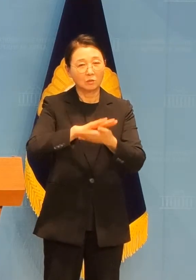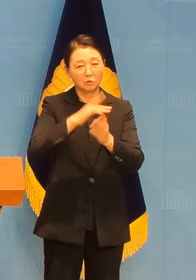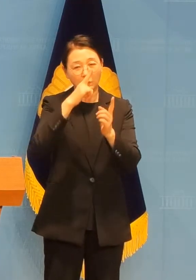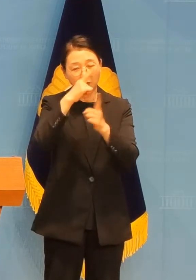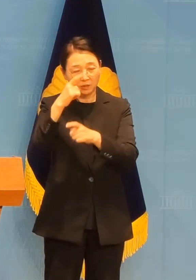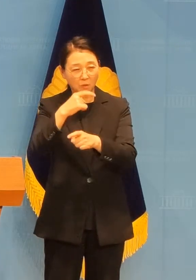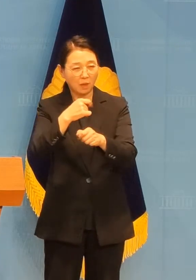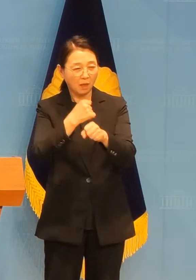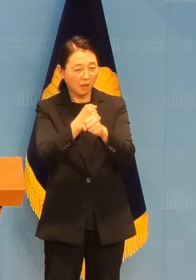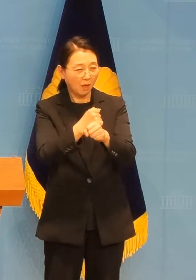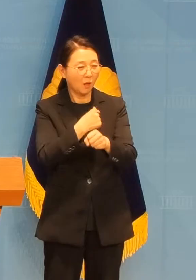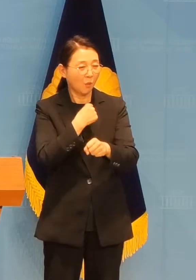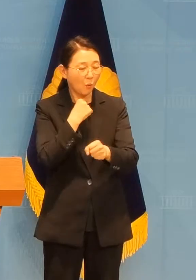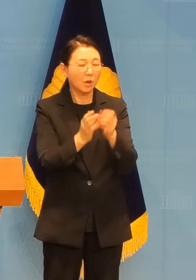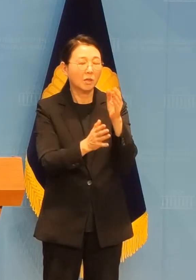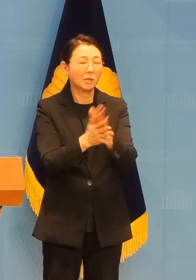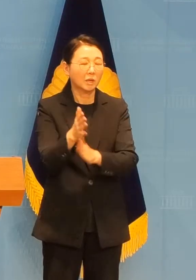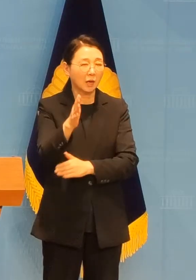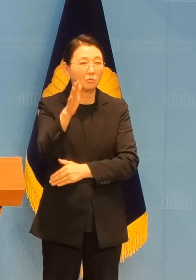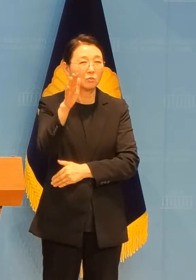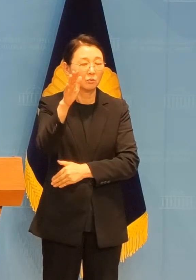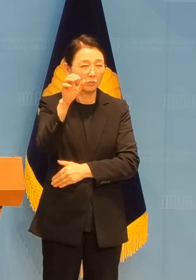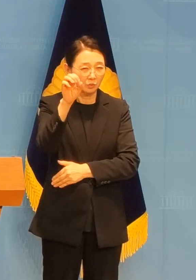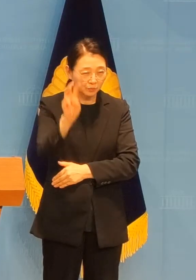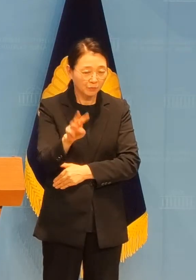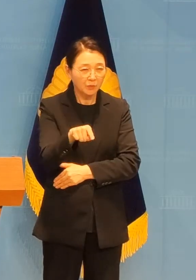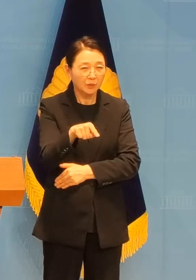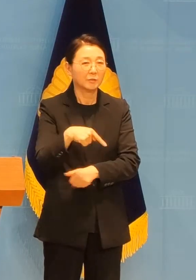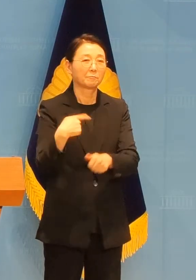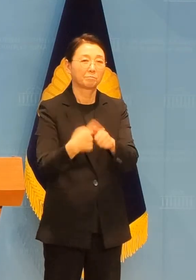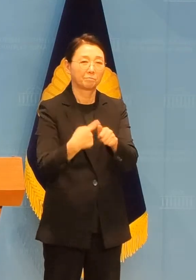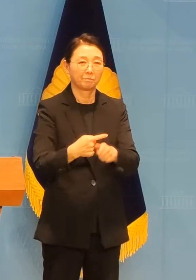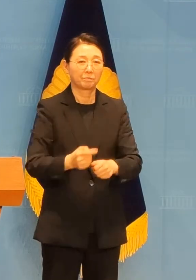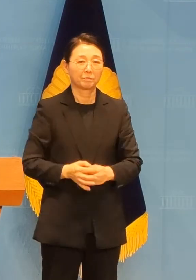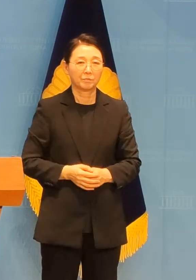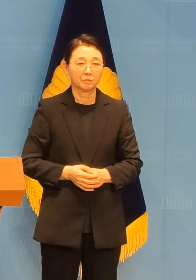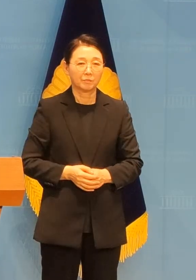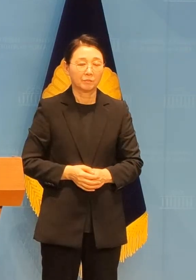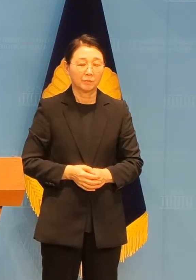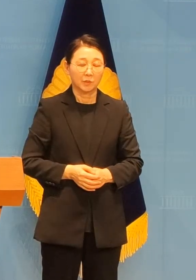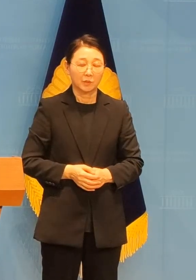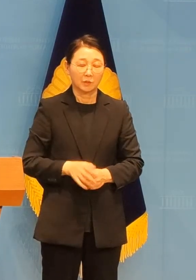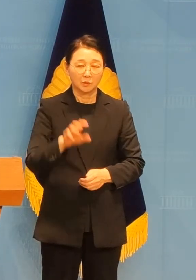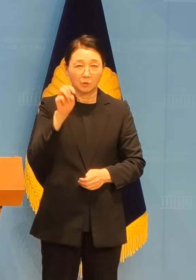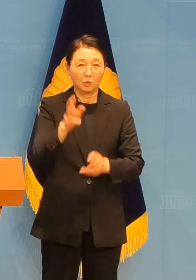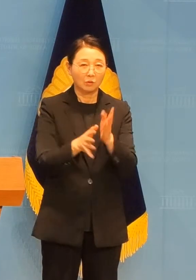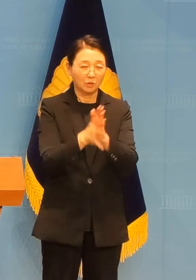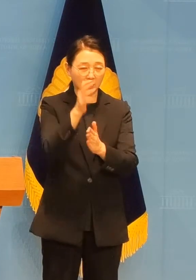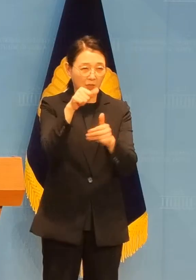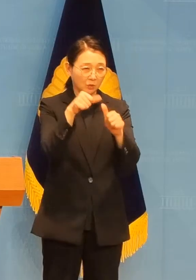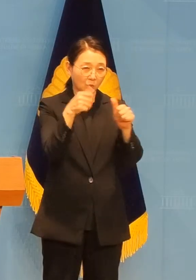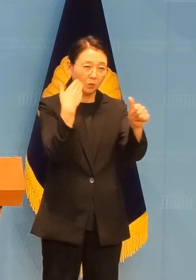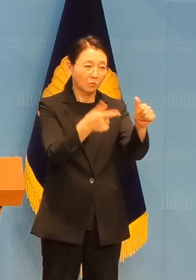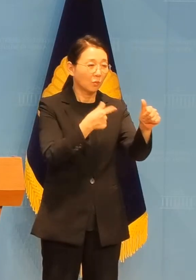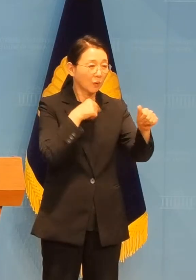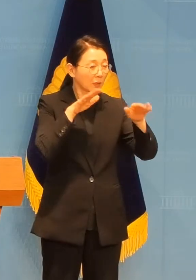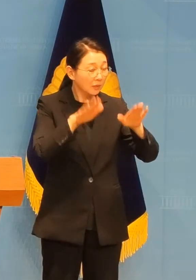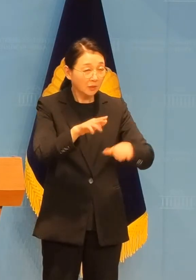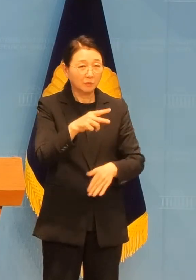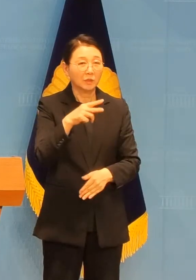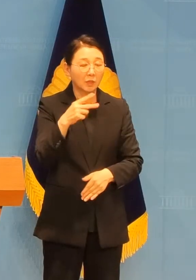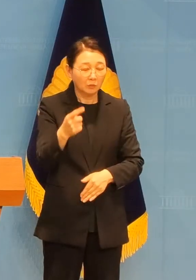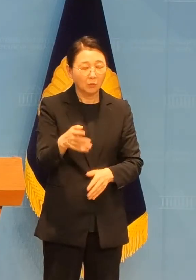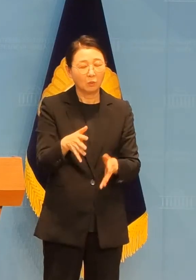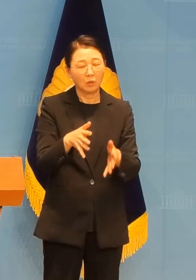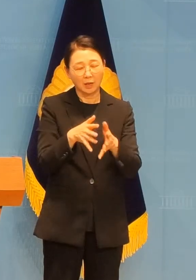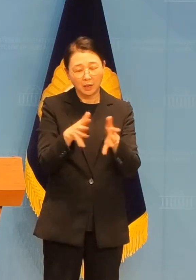강행하려는 광주시를 강력히 규탄합니다. 강기정 시장님께 고언드립니다. 지금이라도 화정